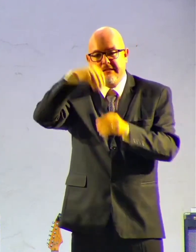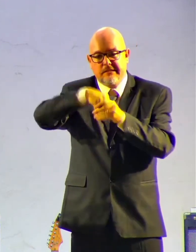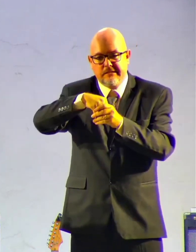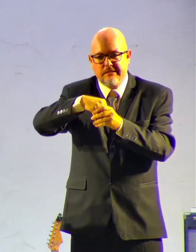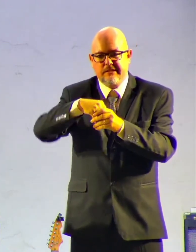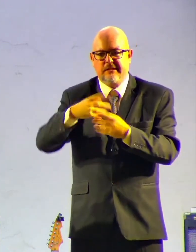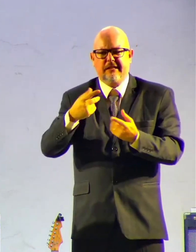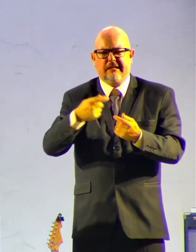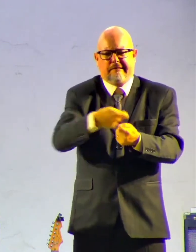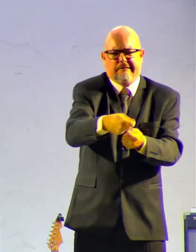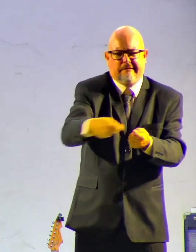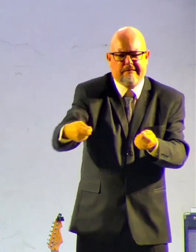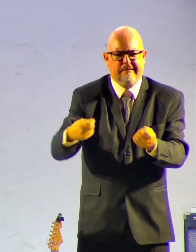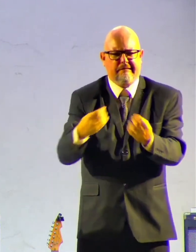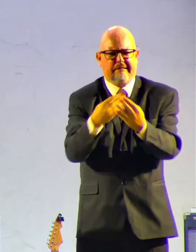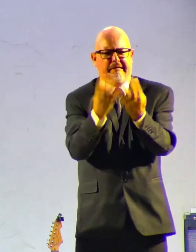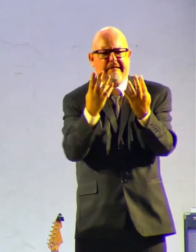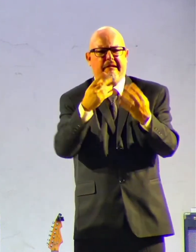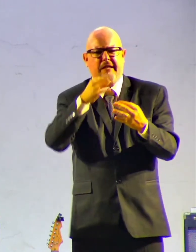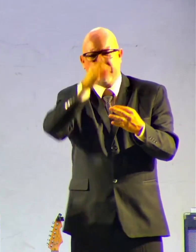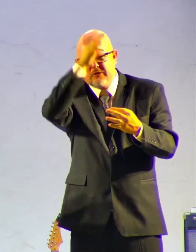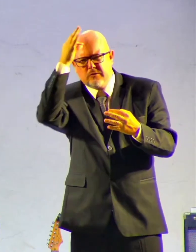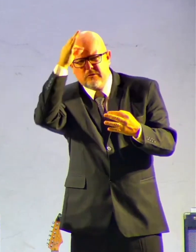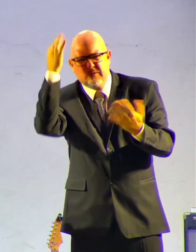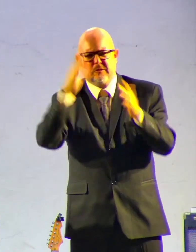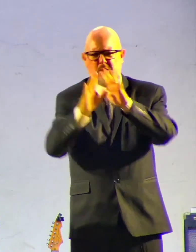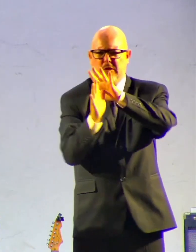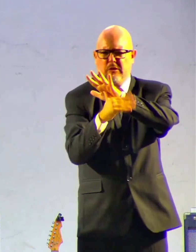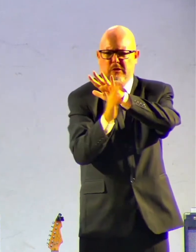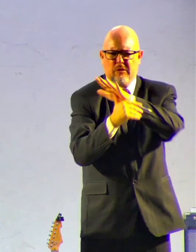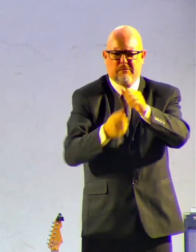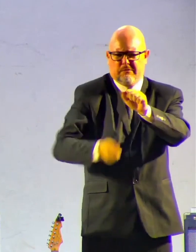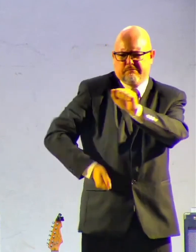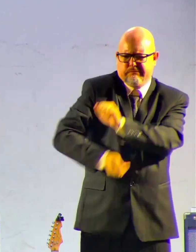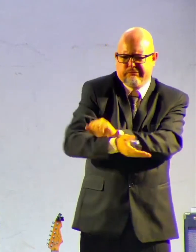A jogatina, a roubalheira,